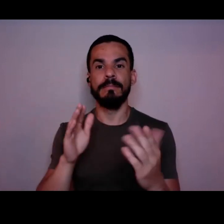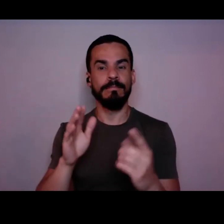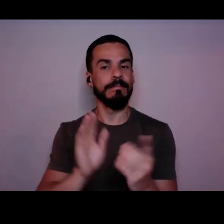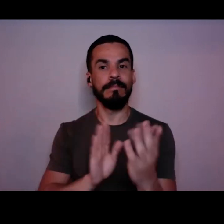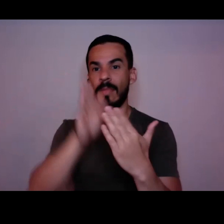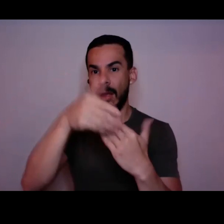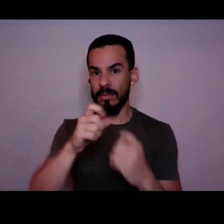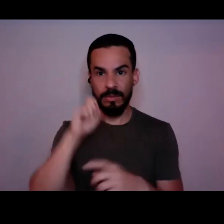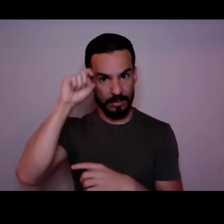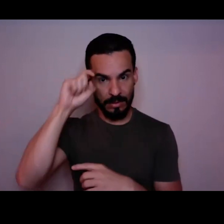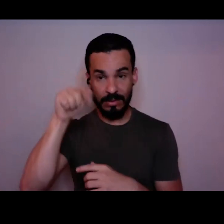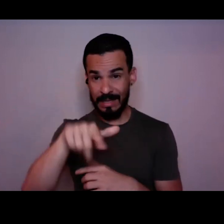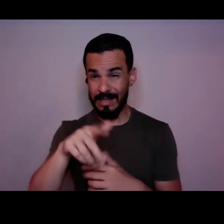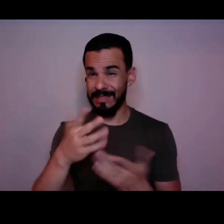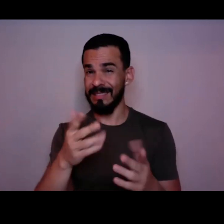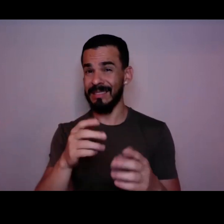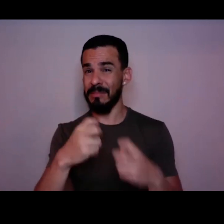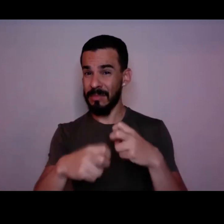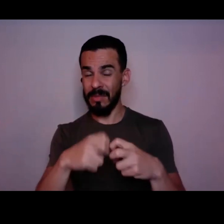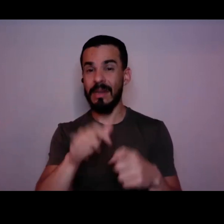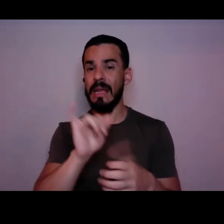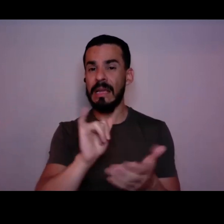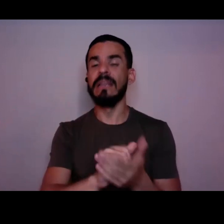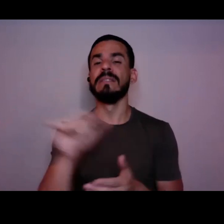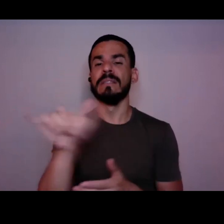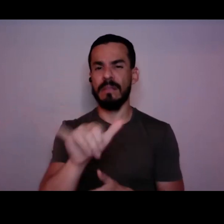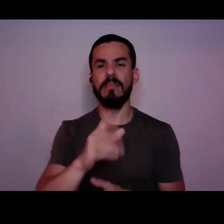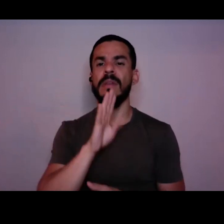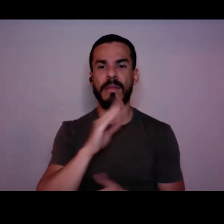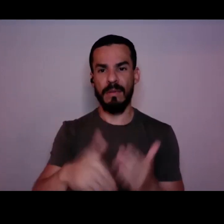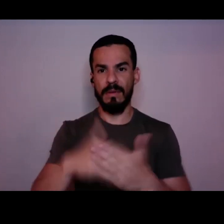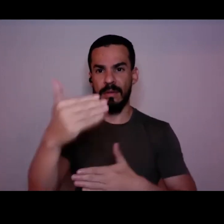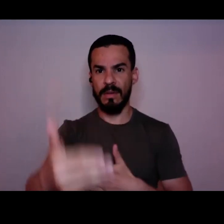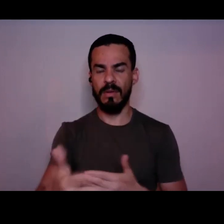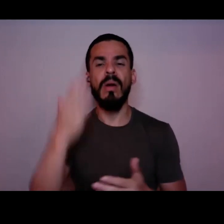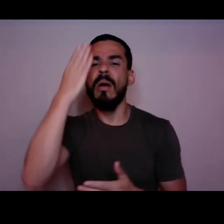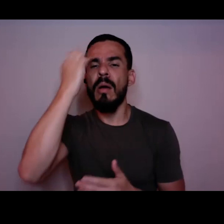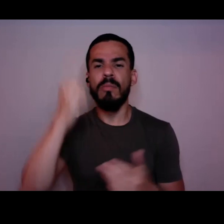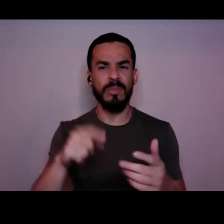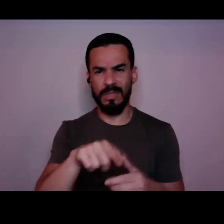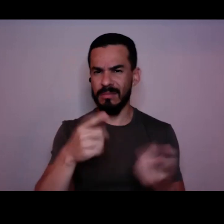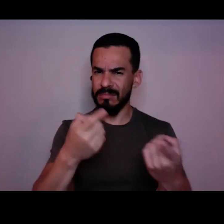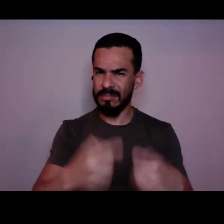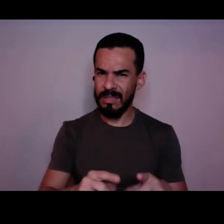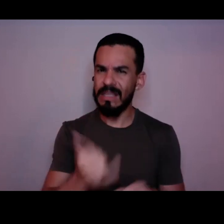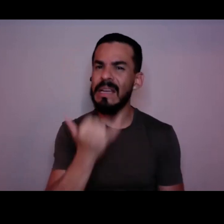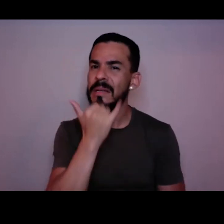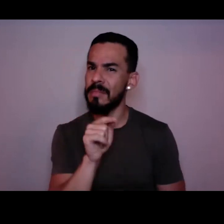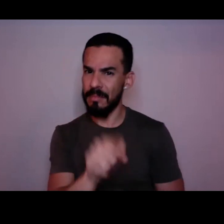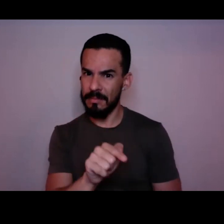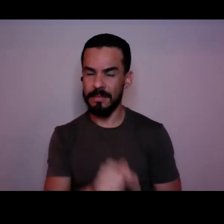y esta perversión Pues de eso también Vamos a a conversar Por qué nace esto qué pasa con esto